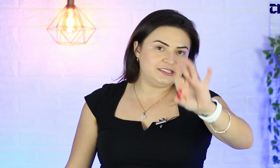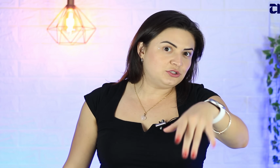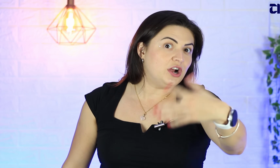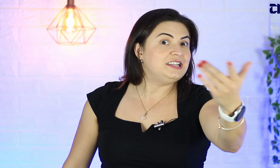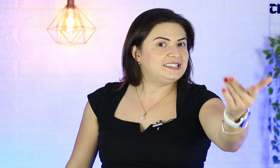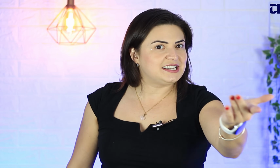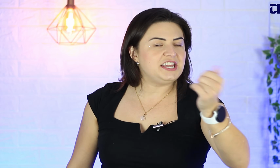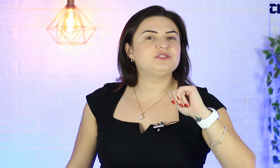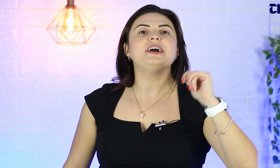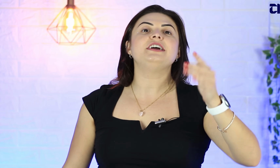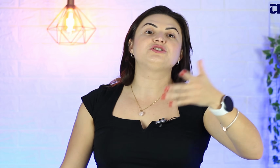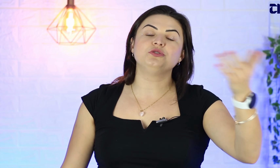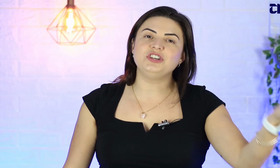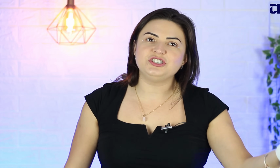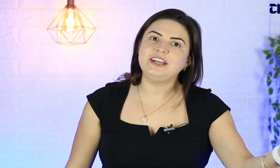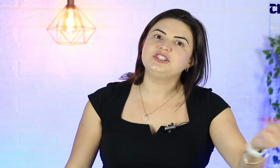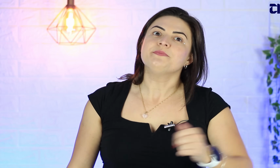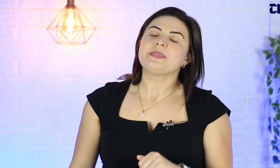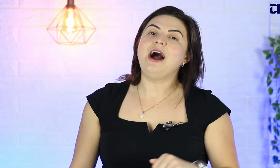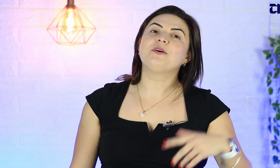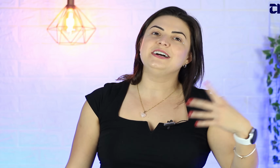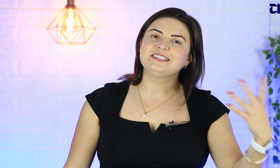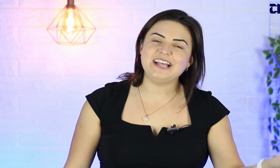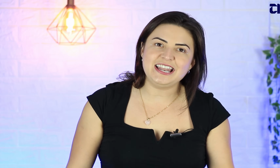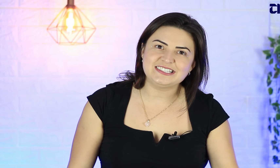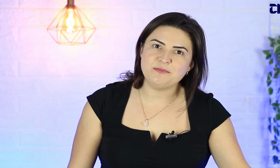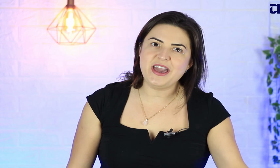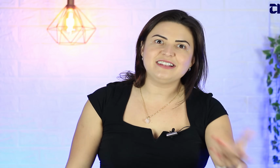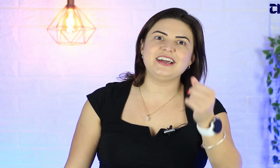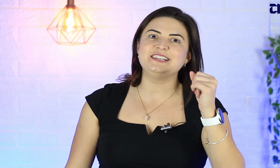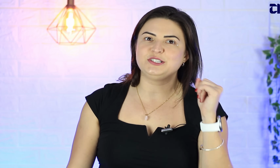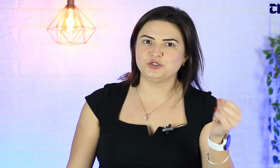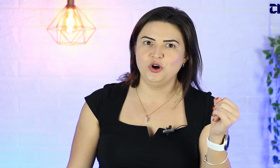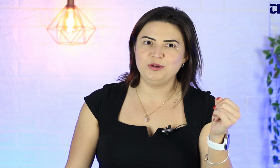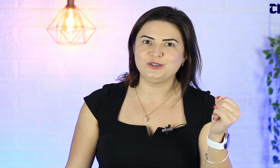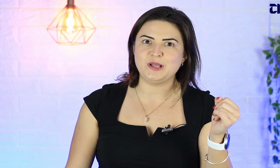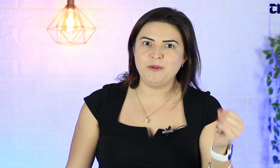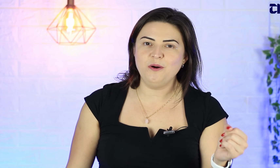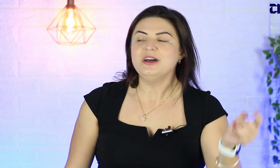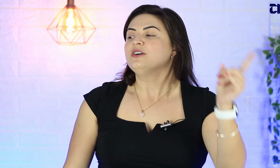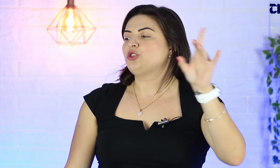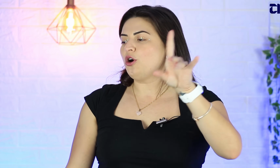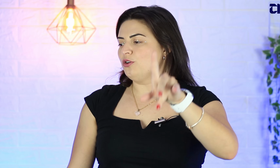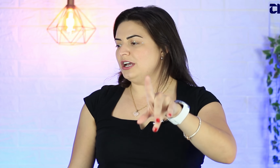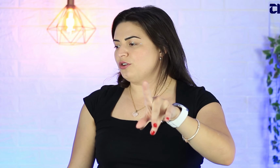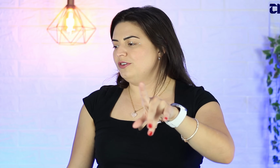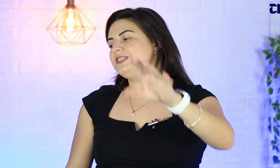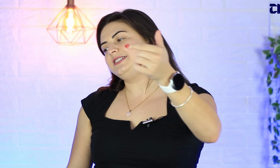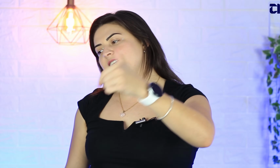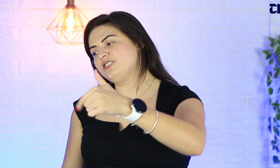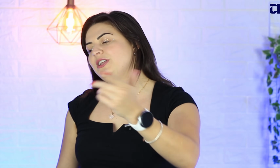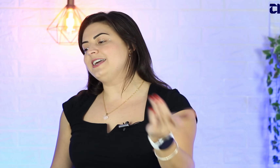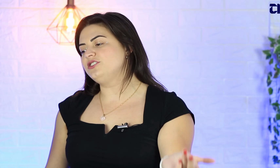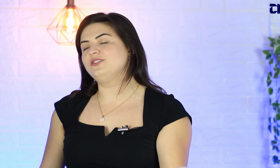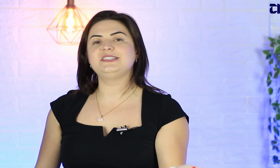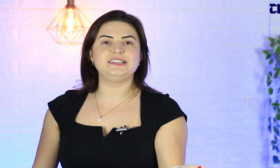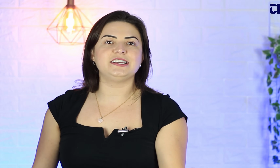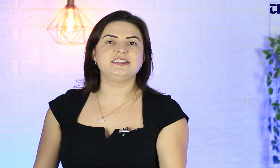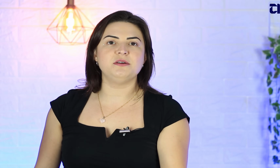se torne inscrito aí, ajude a gente a alcançar essa meta, esses números, tá bom? Tô contando com vocês e deixa o like de vocês aqui